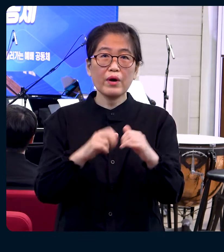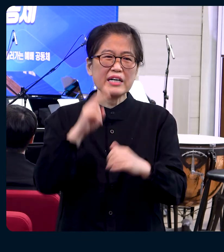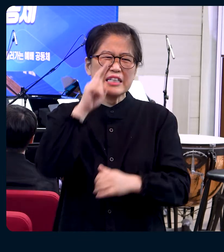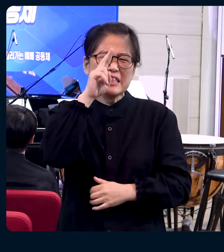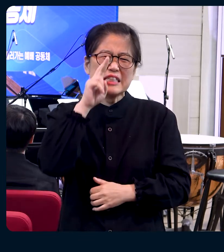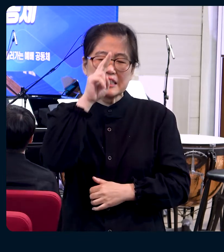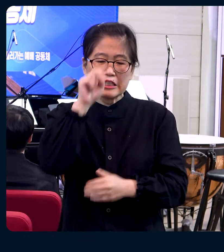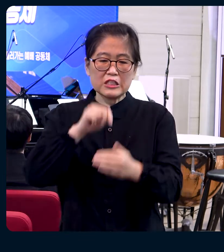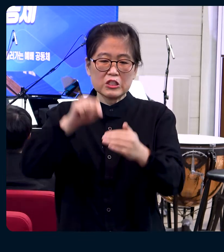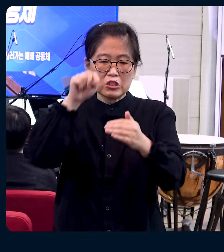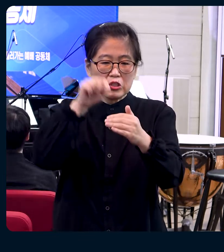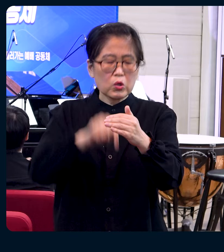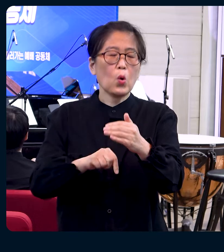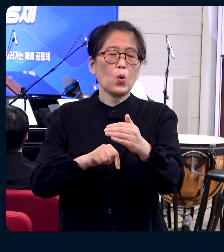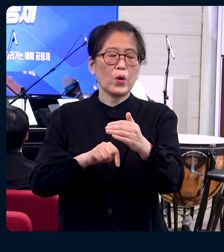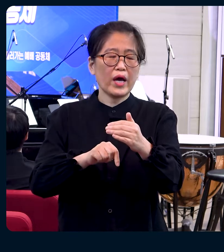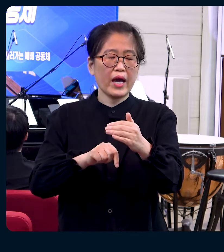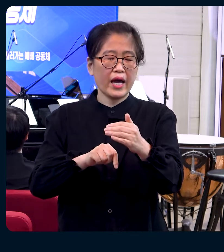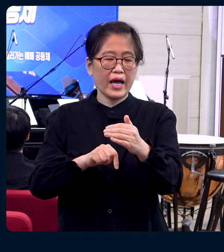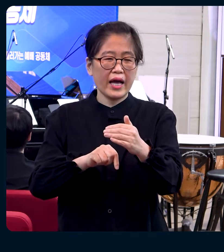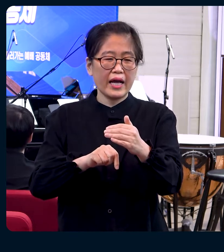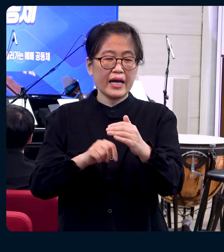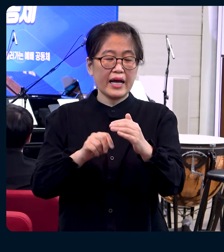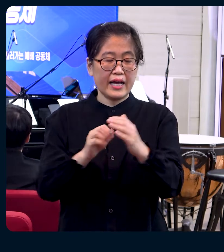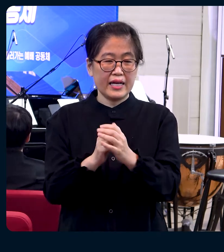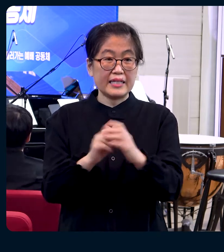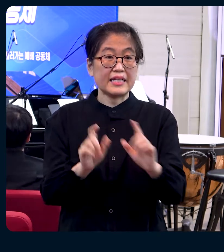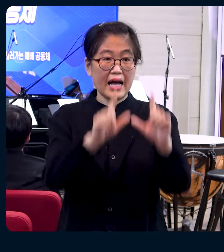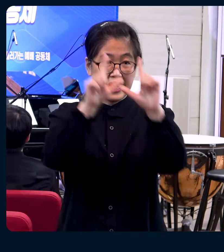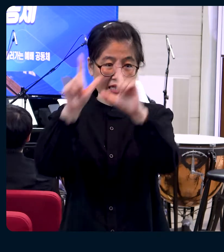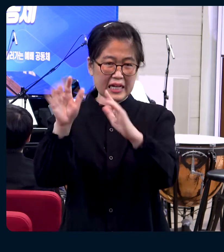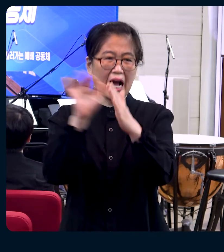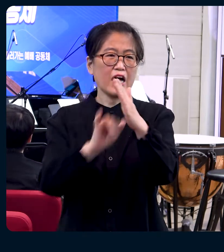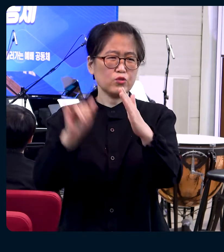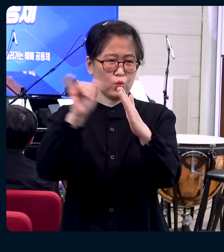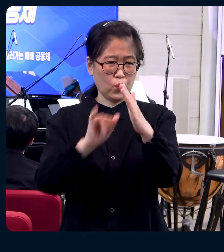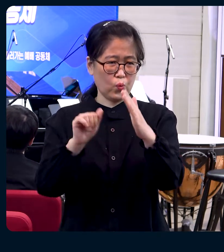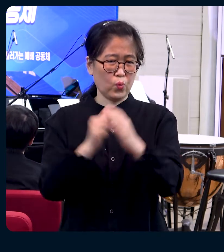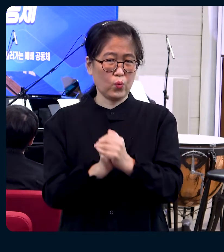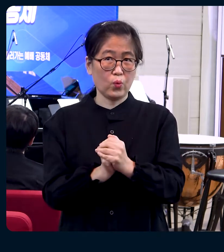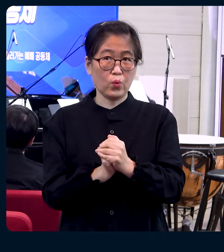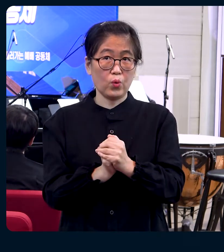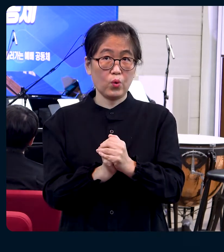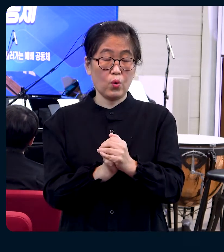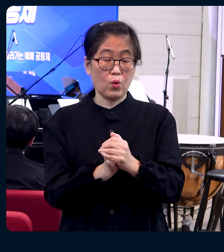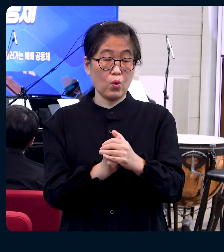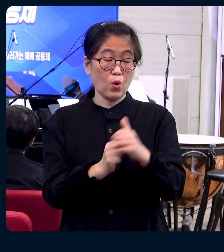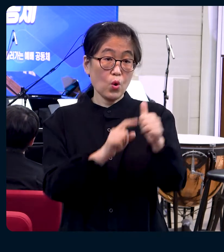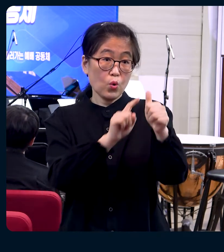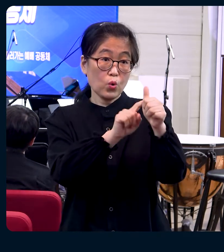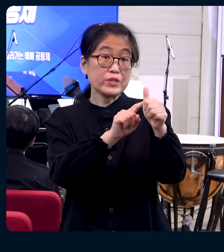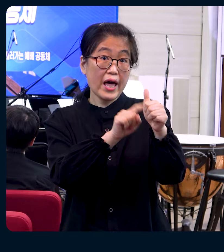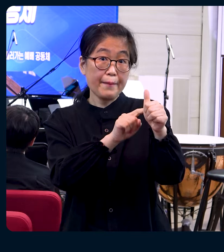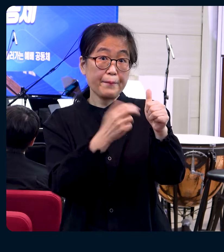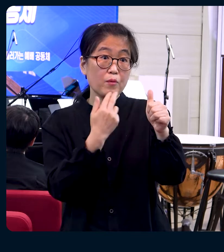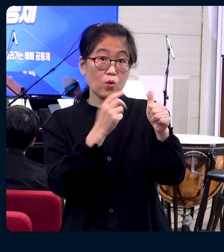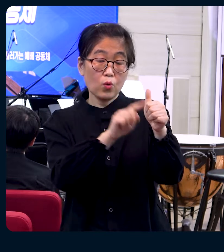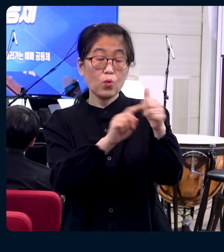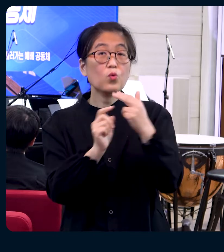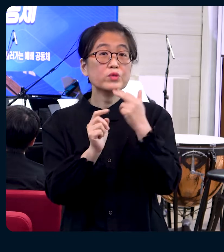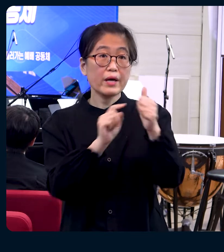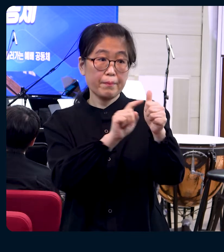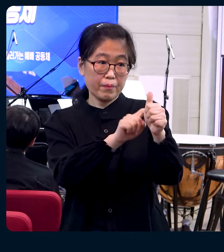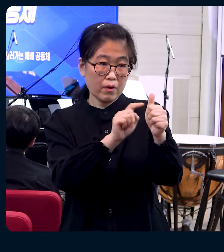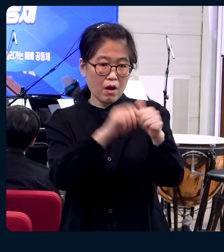시기 속에 살고 있는 문제가 곧 터질 수밖에 없는 가정이었습니다. 이 요셉의 인생은